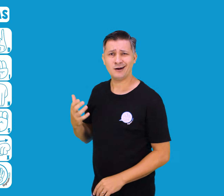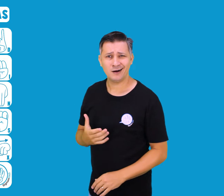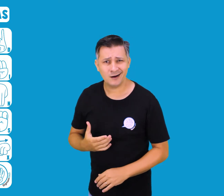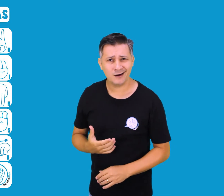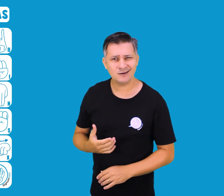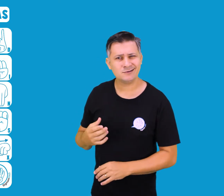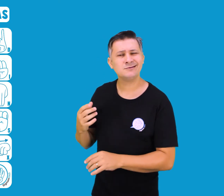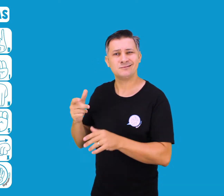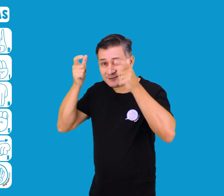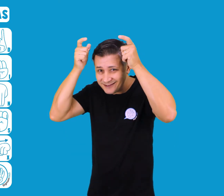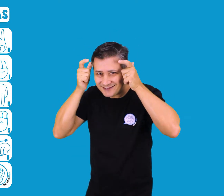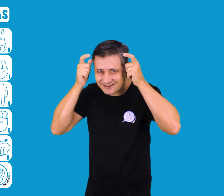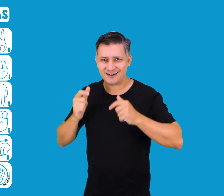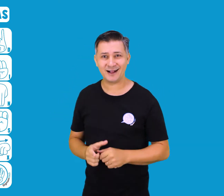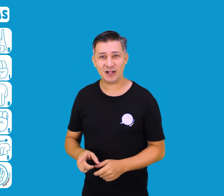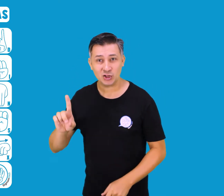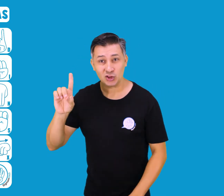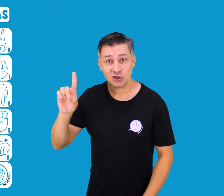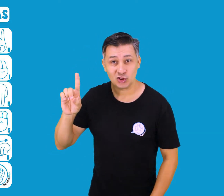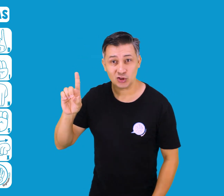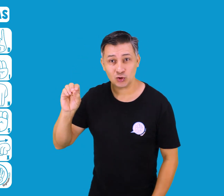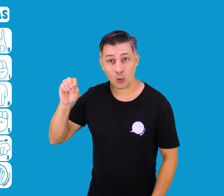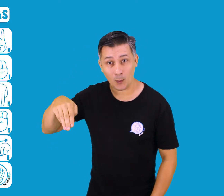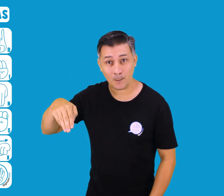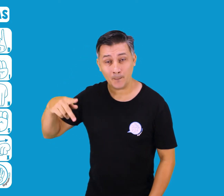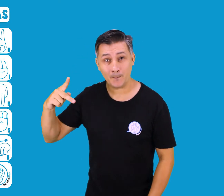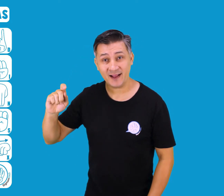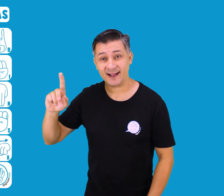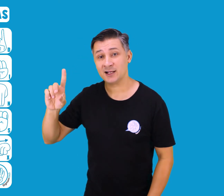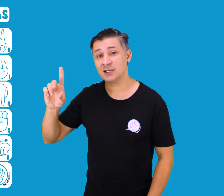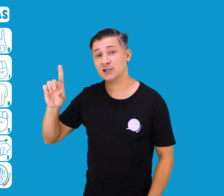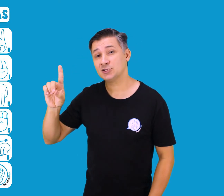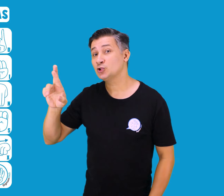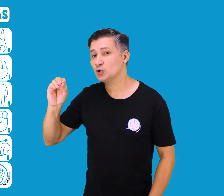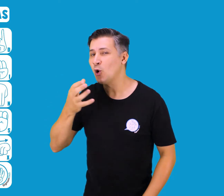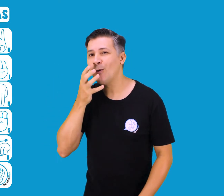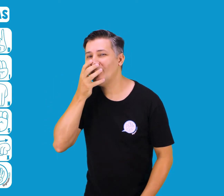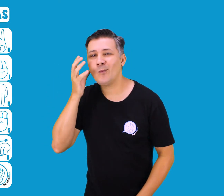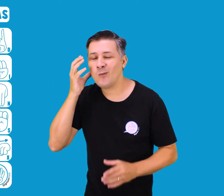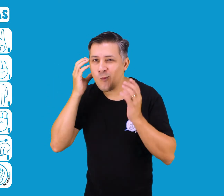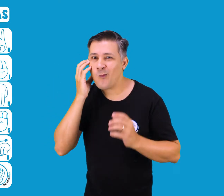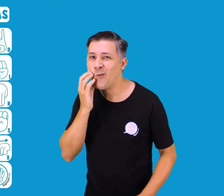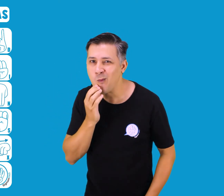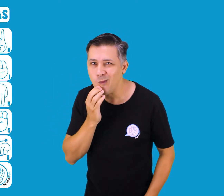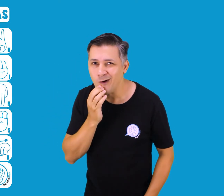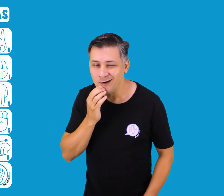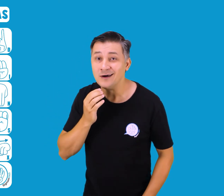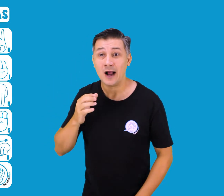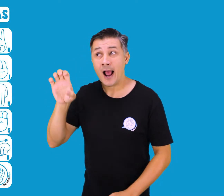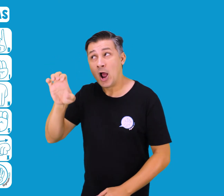embora já venha sendo utilizada desde os tempos do Império. Vale lembrar que foi Dom Pedro II quem